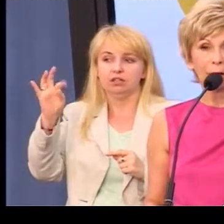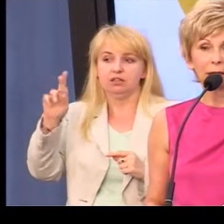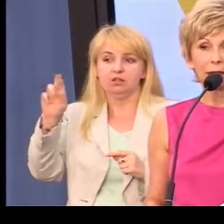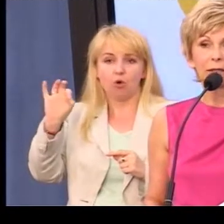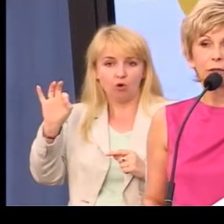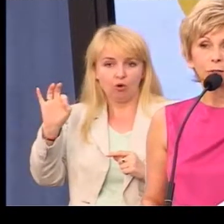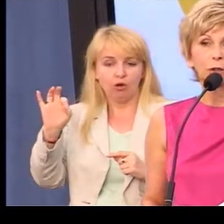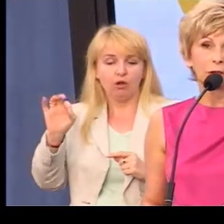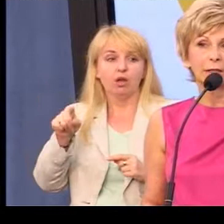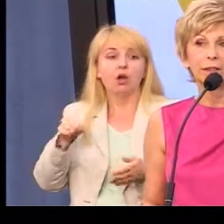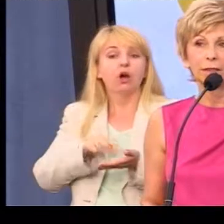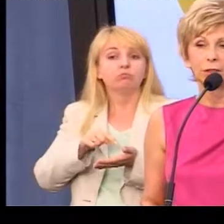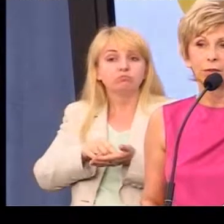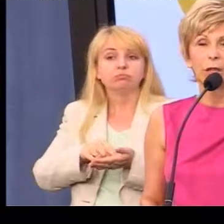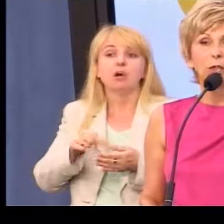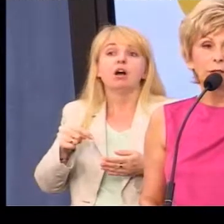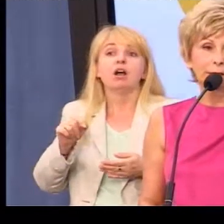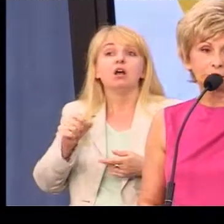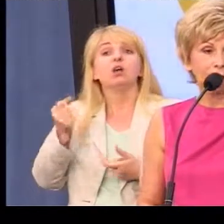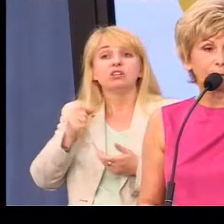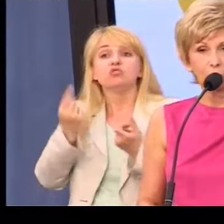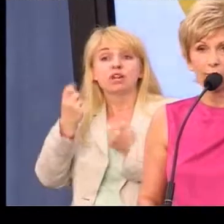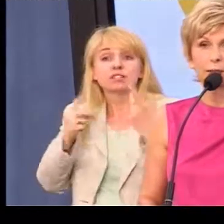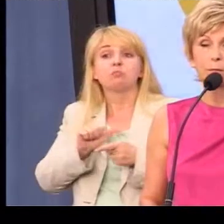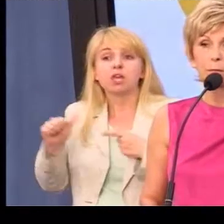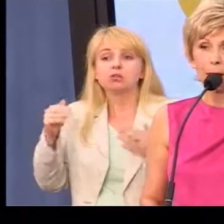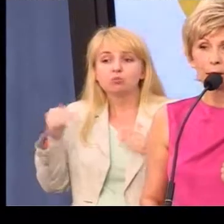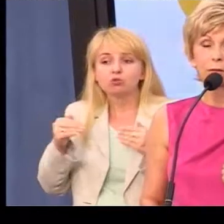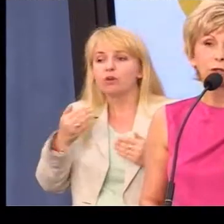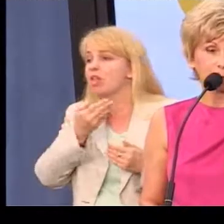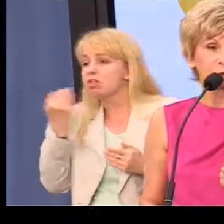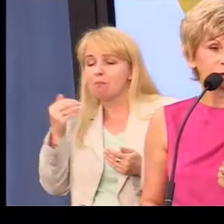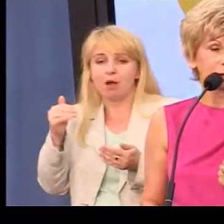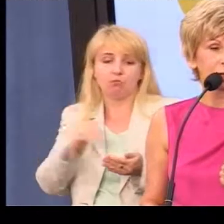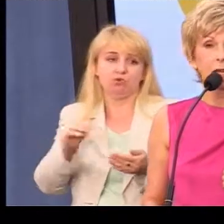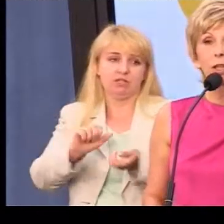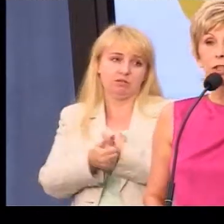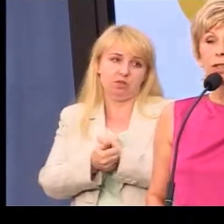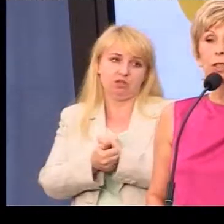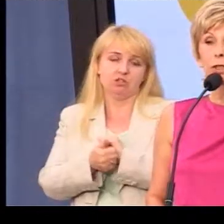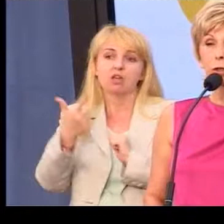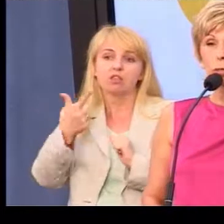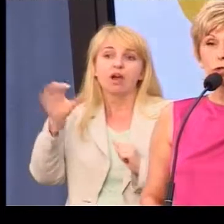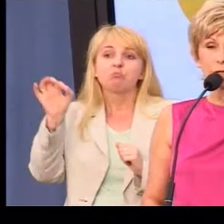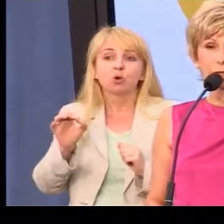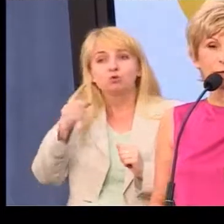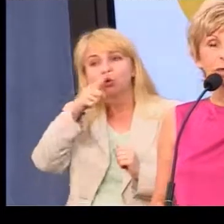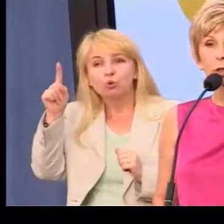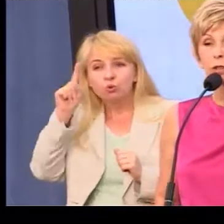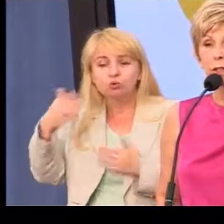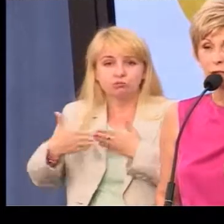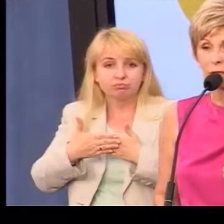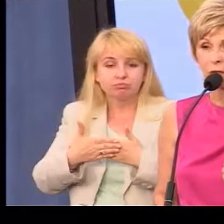pewnych przypadkach dla in vitro nie ma alternatywy. To jest te 2% par niepłodnych. I